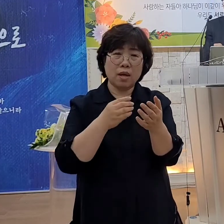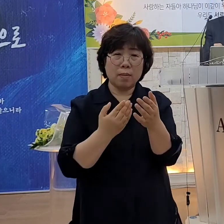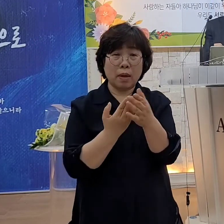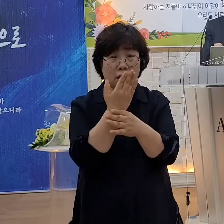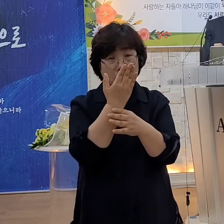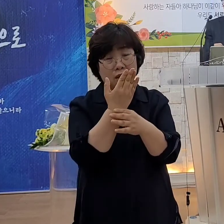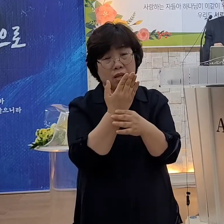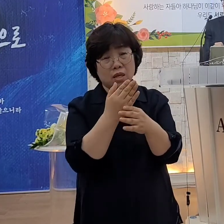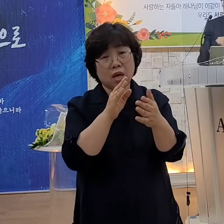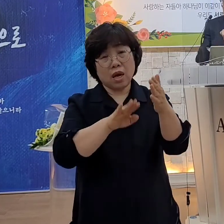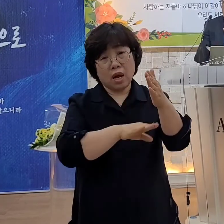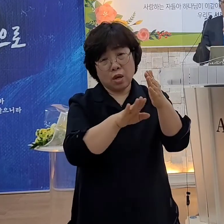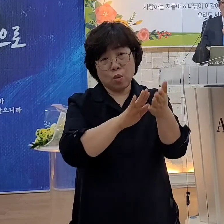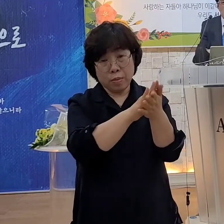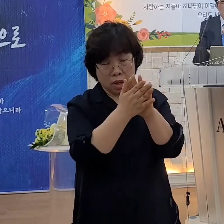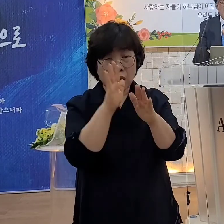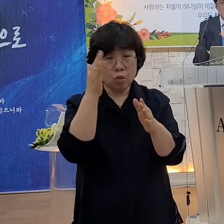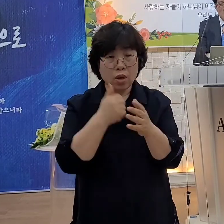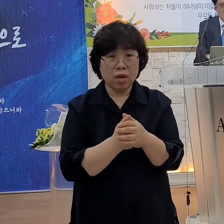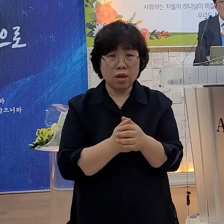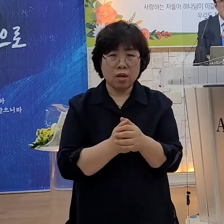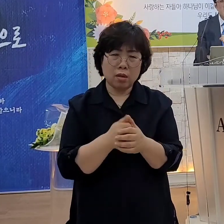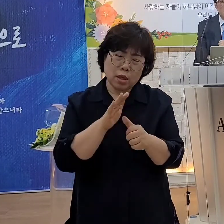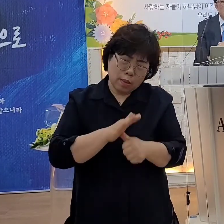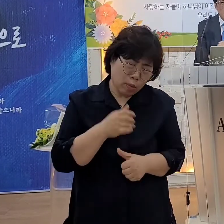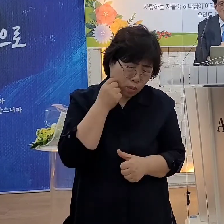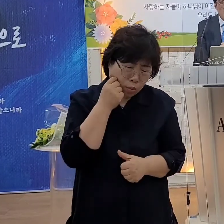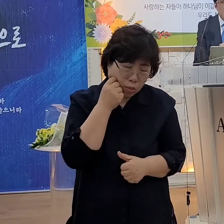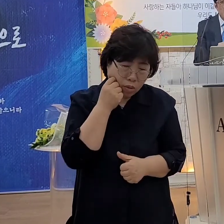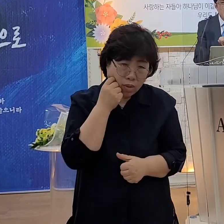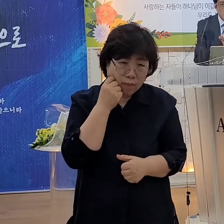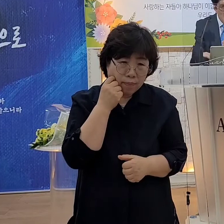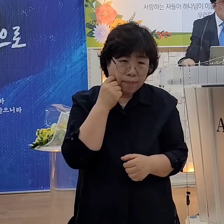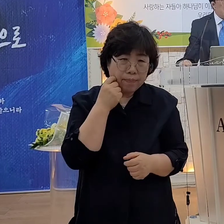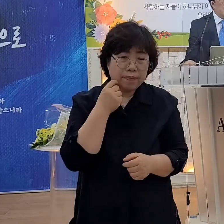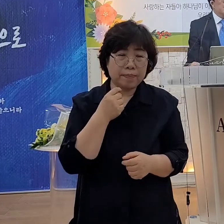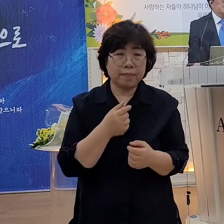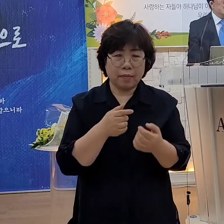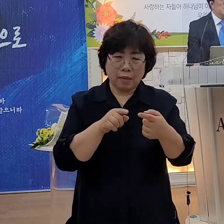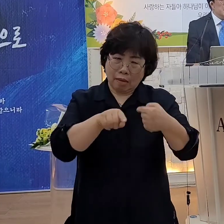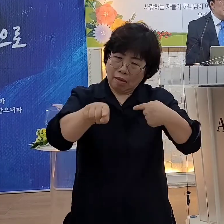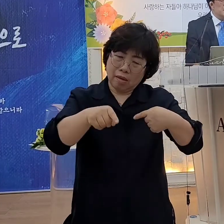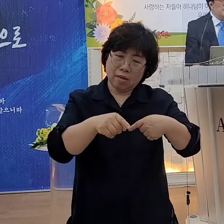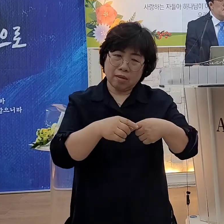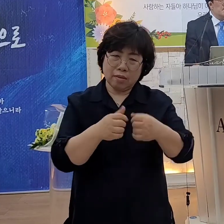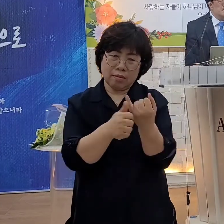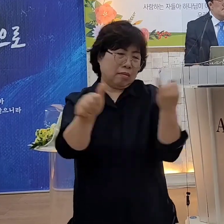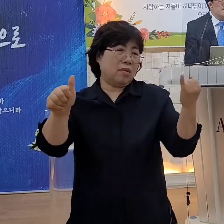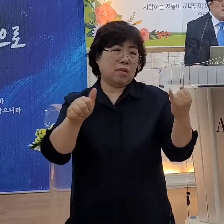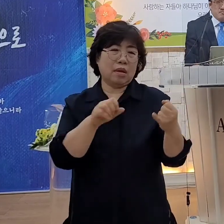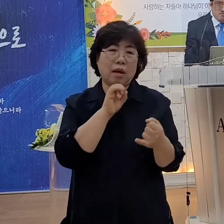그냥 전부 다 내 마음에 당장 안 맞다고 뭐 하나 안 맞다고 다 헤어지려고 그러잖아요.